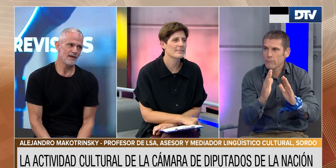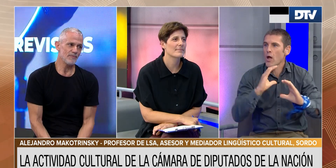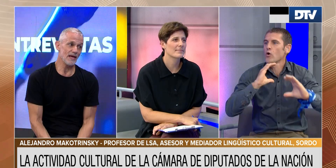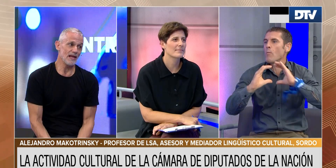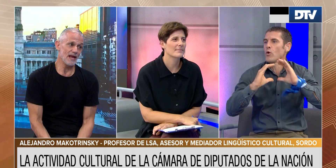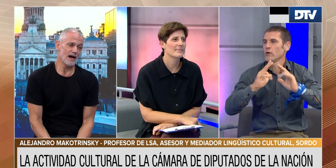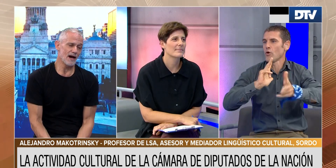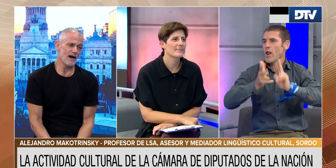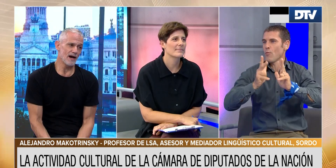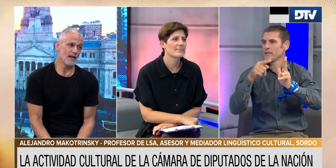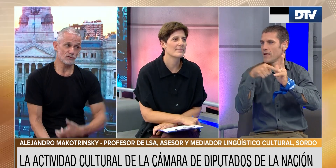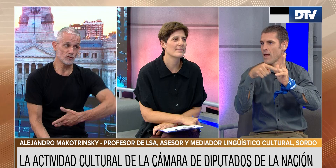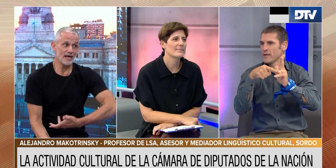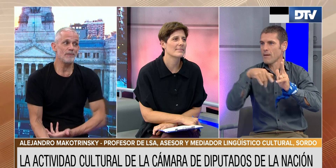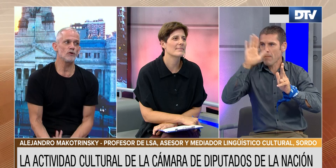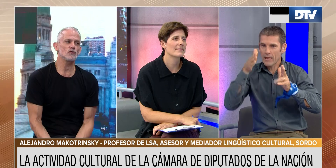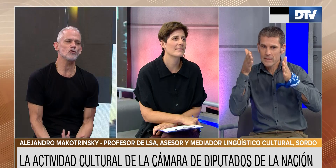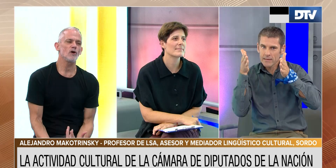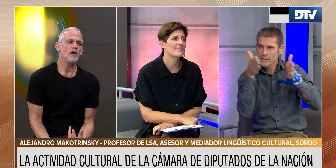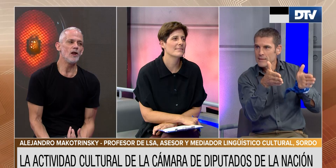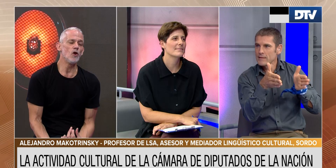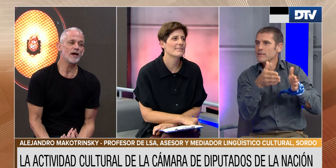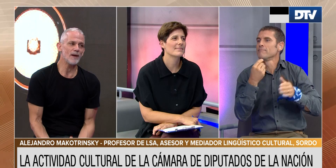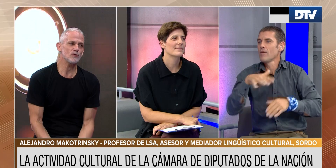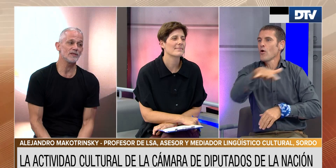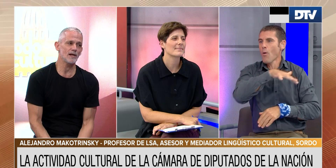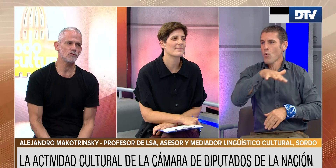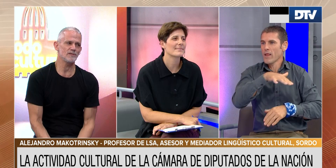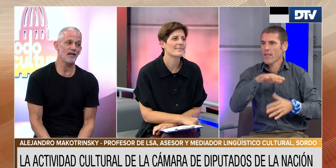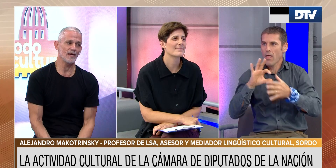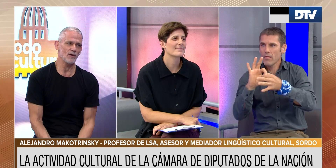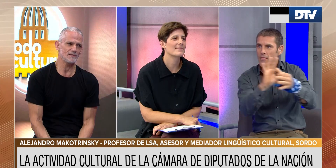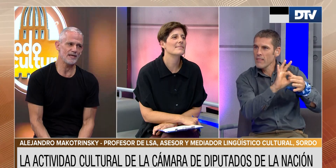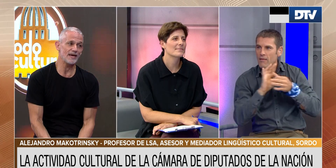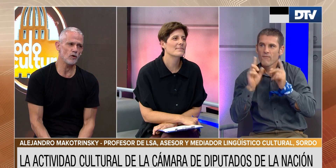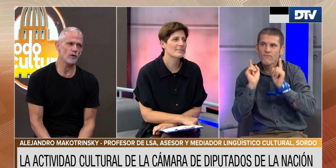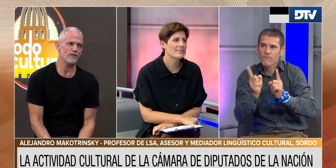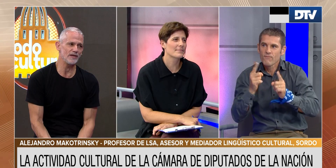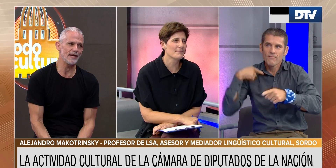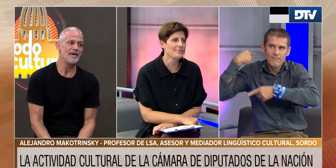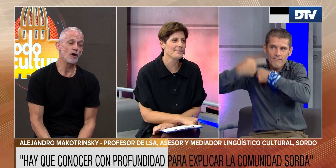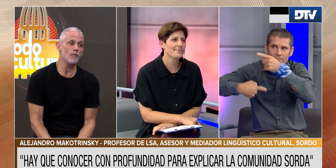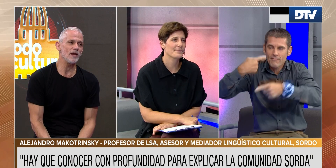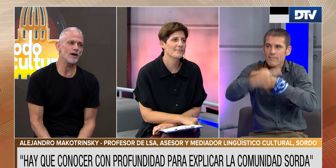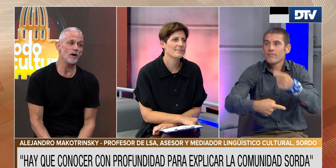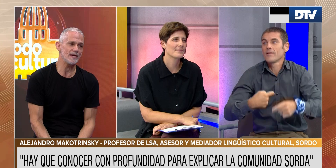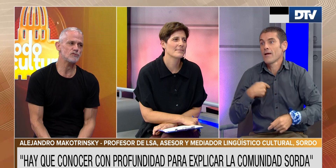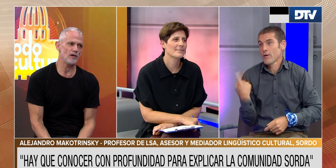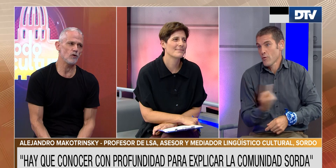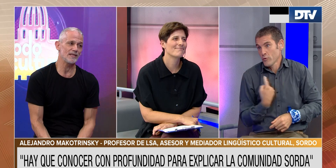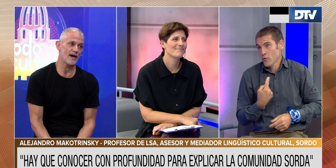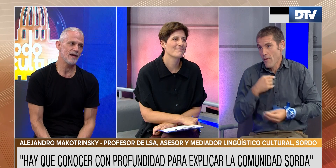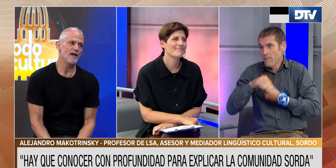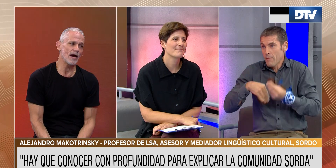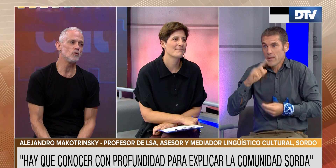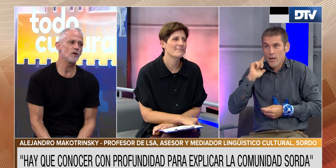comparten la sociedad, pero nosotros lo que más nos centramos es en la lengua de señas, que es lo que nos define como lengua, y eso es